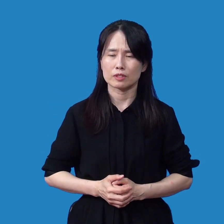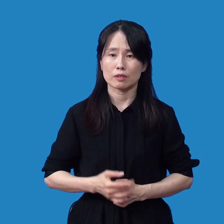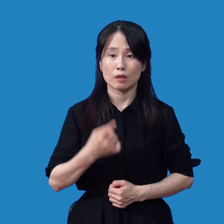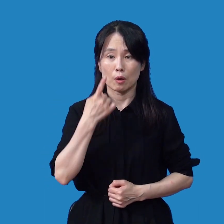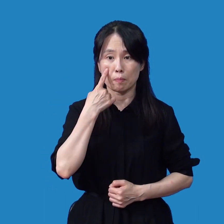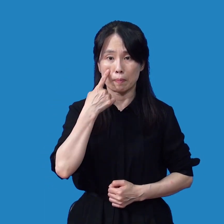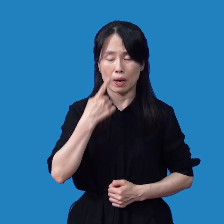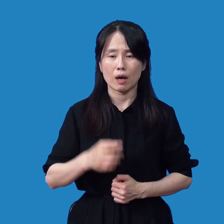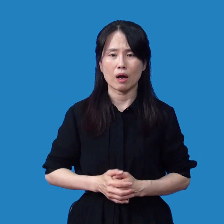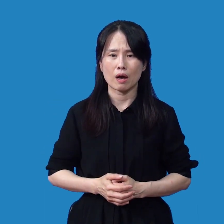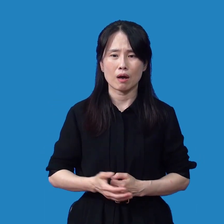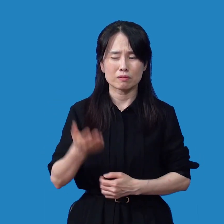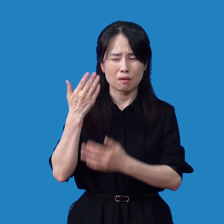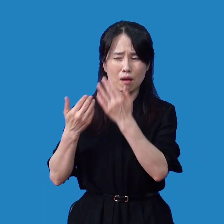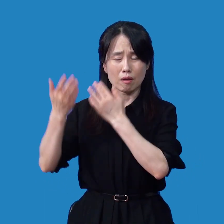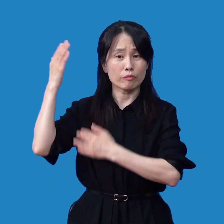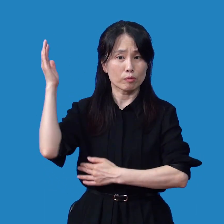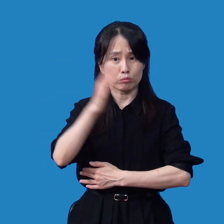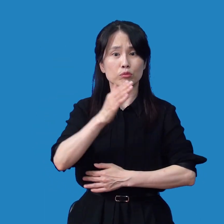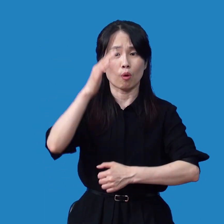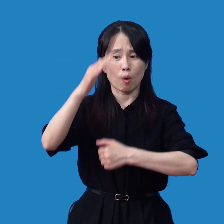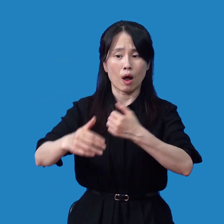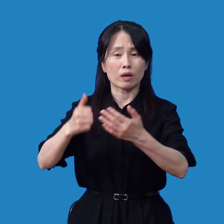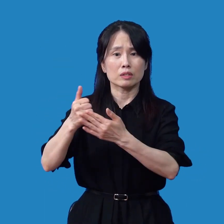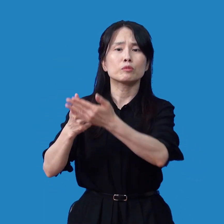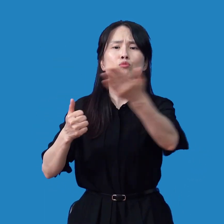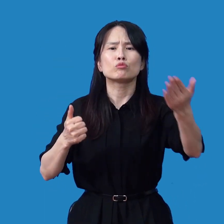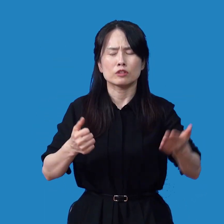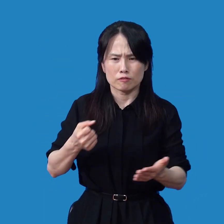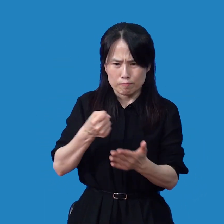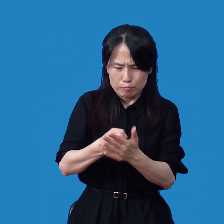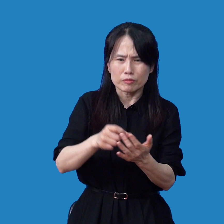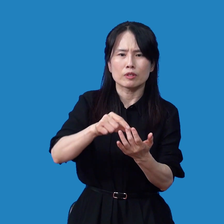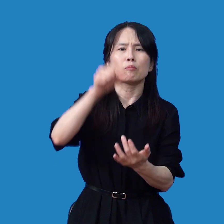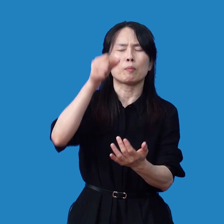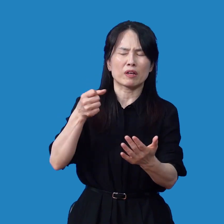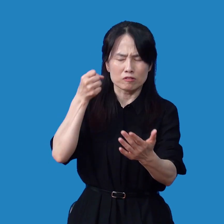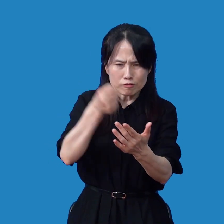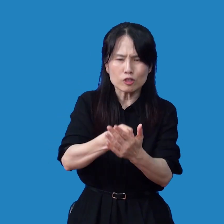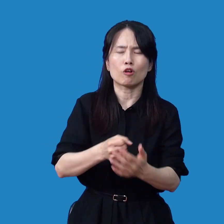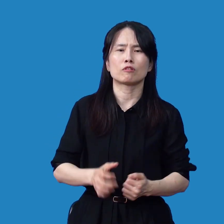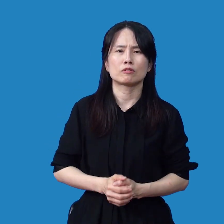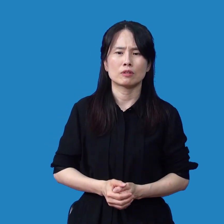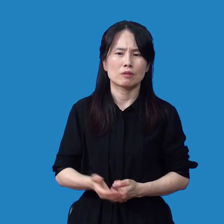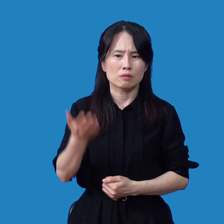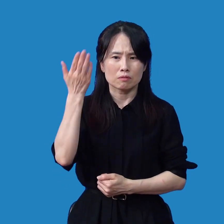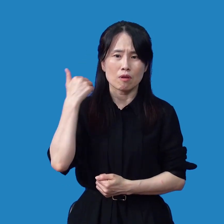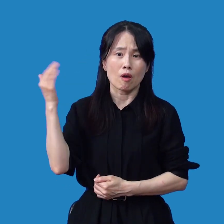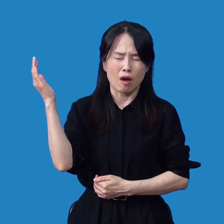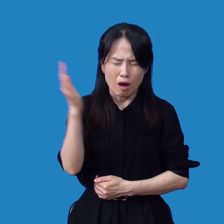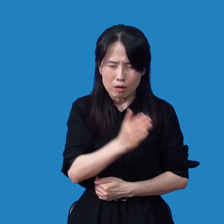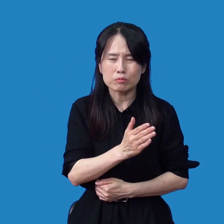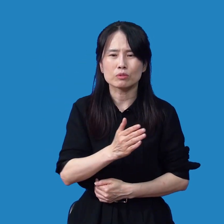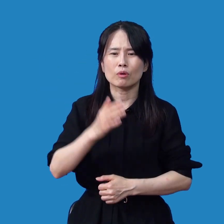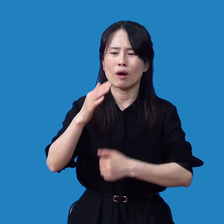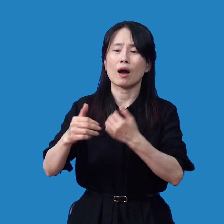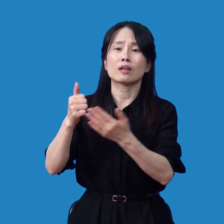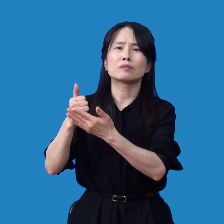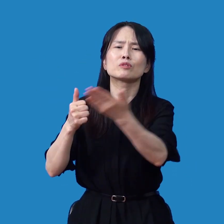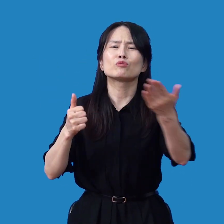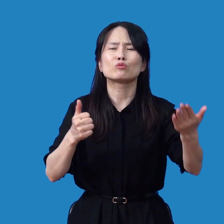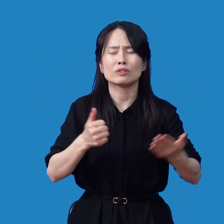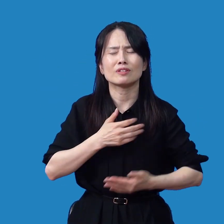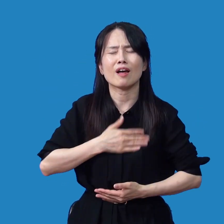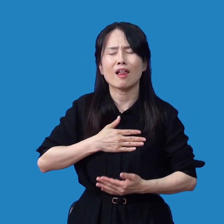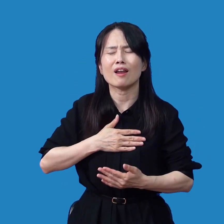보십시오. 창세전부터 하나님이 우리를 예정하셨습니다. 창세전부터 하나님이 우리를 아시고